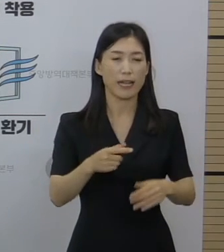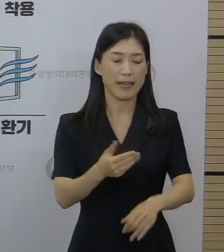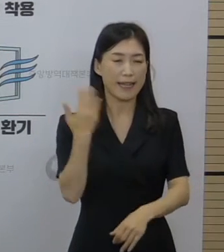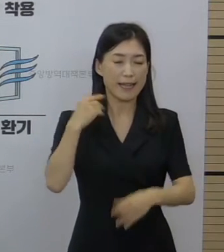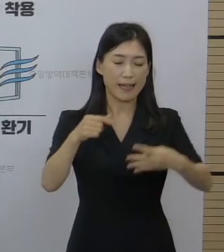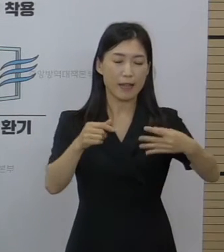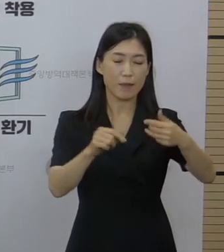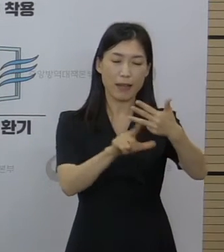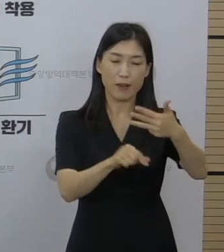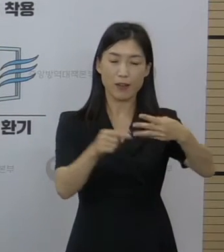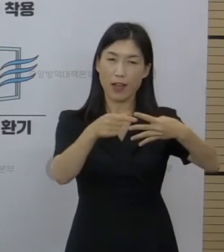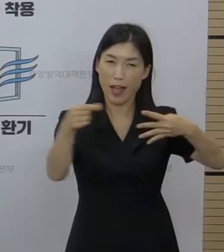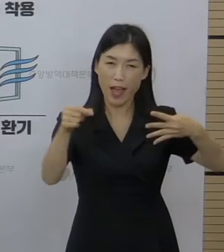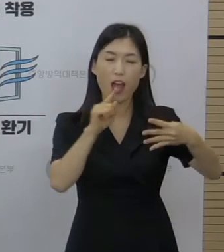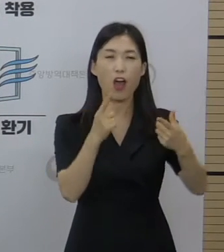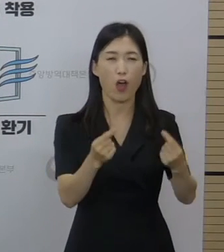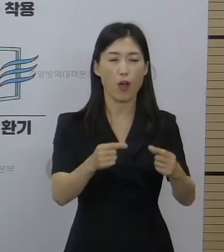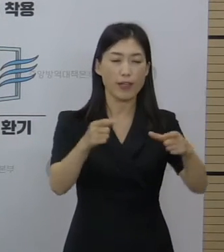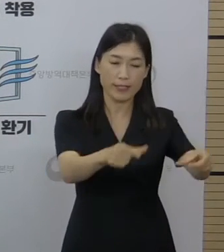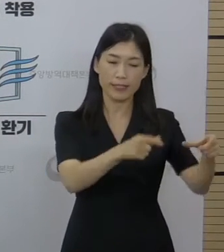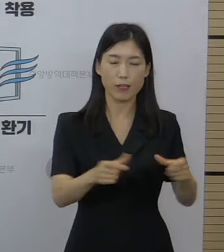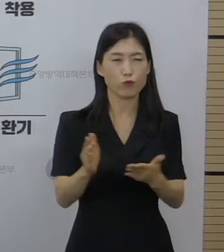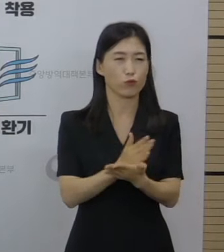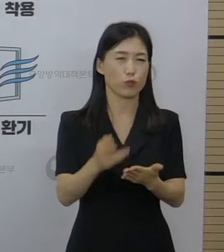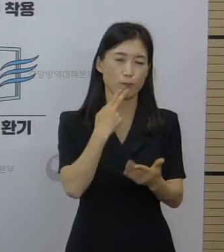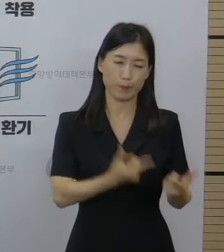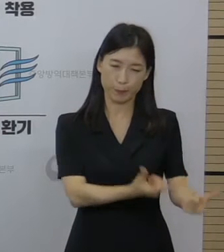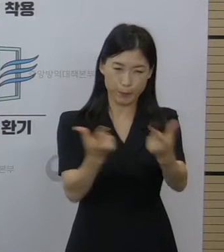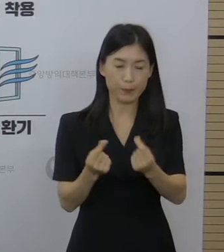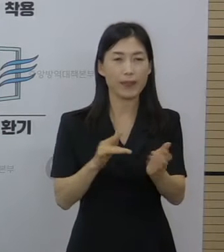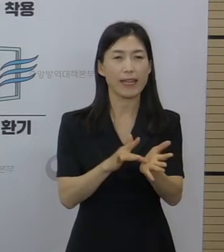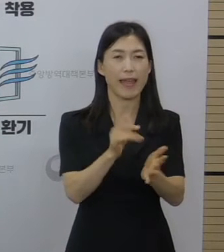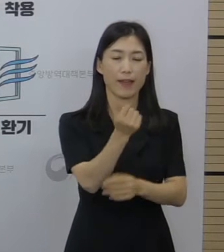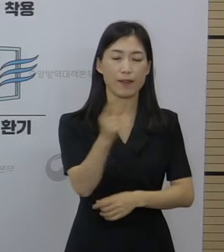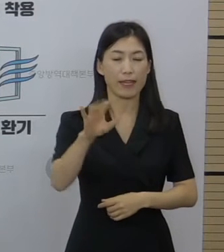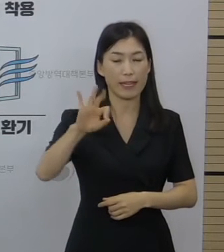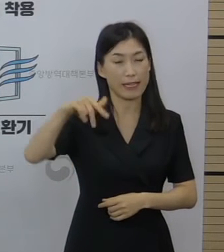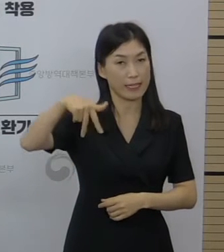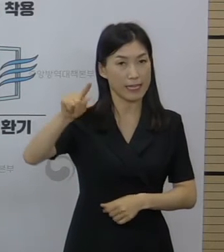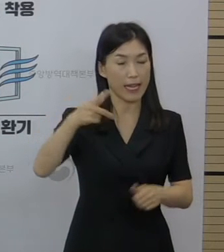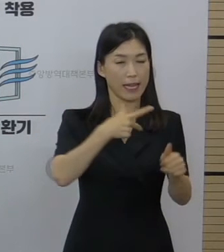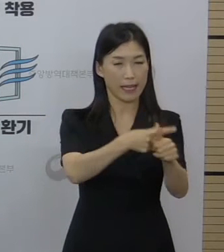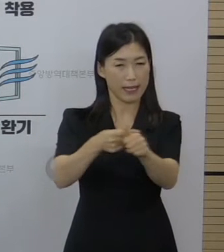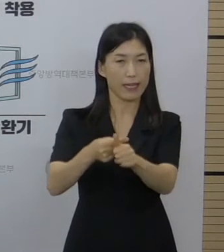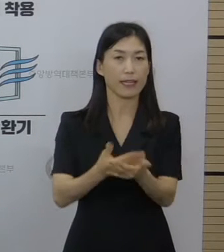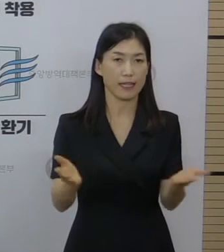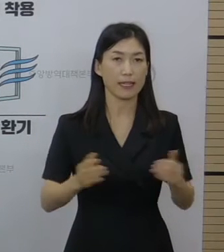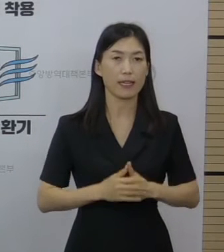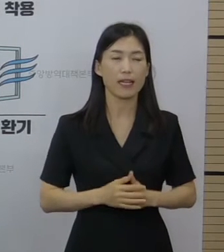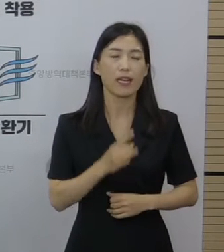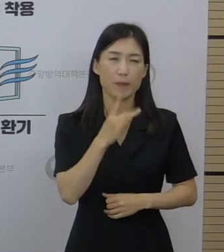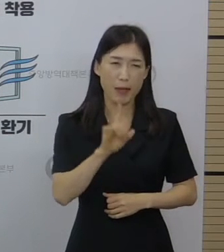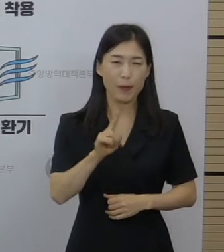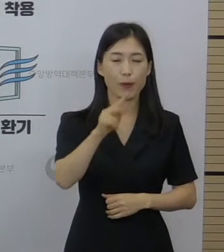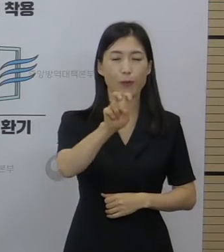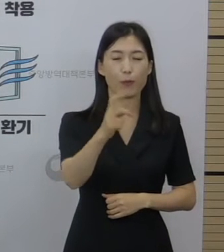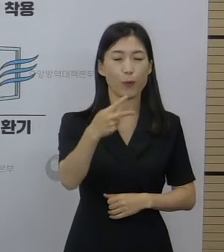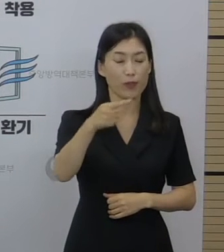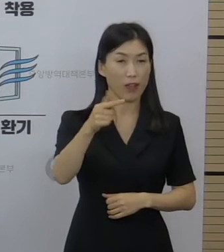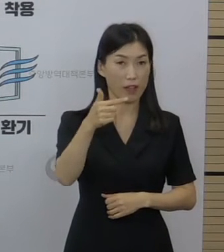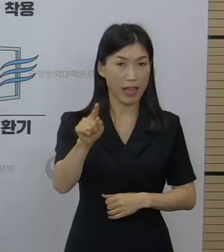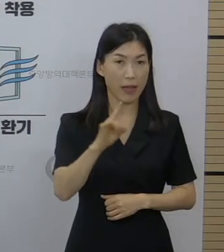주와 동일하게 지역 구분 없이 화이자 백신으로 시행하도록 하겠습니다. 다만 모더나